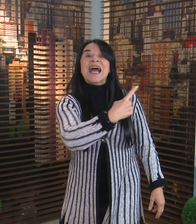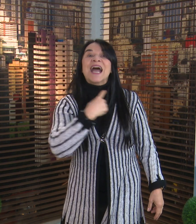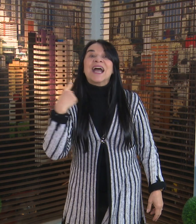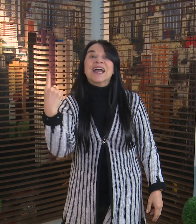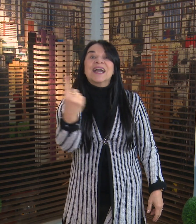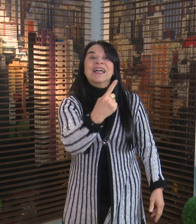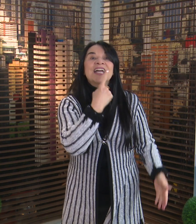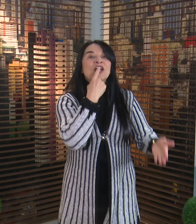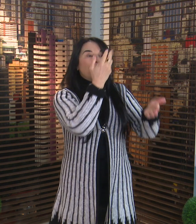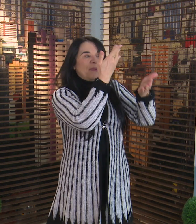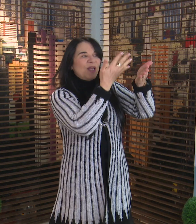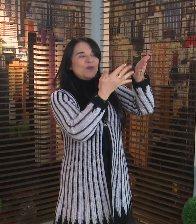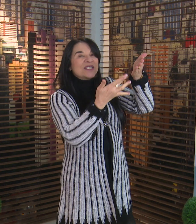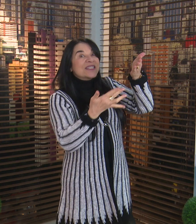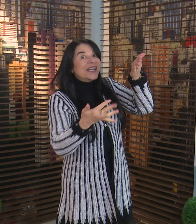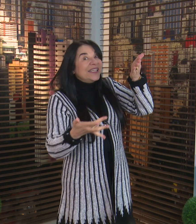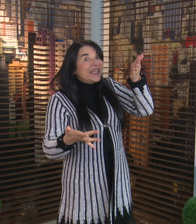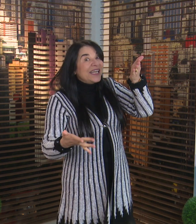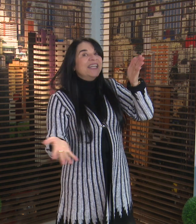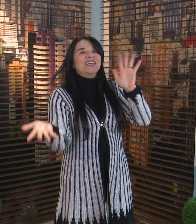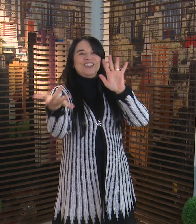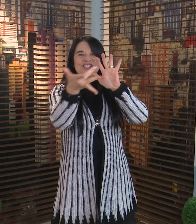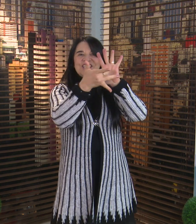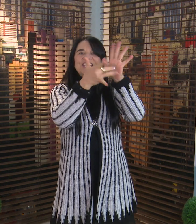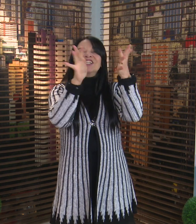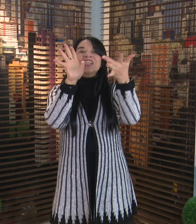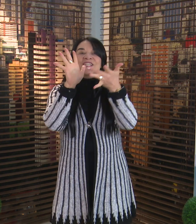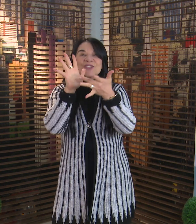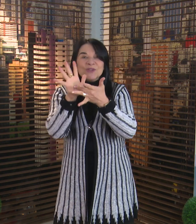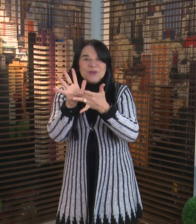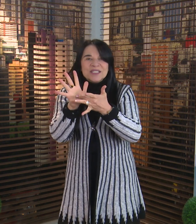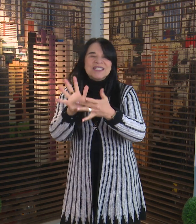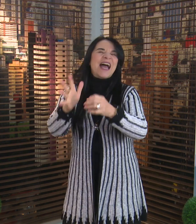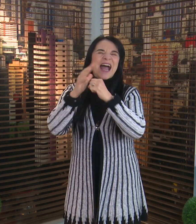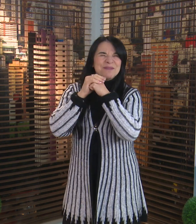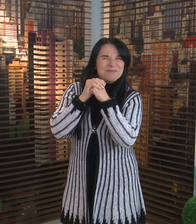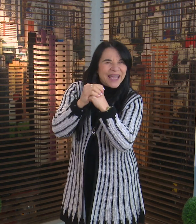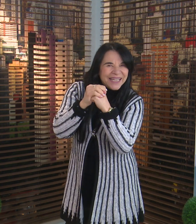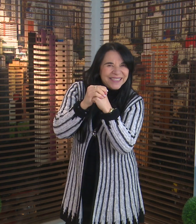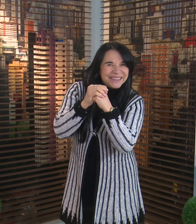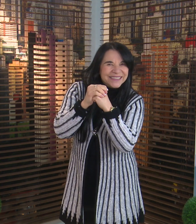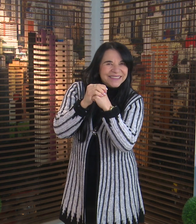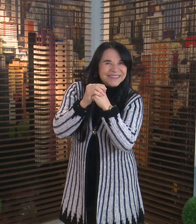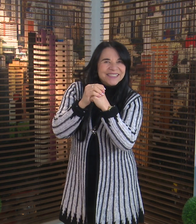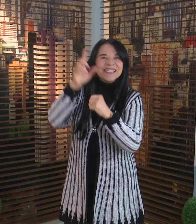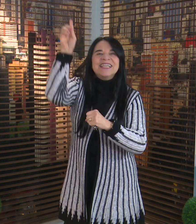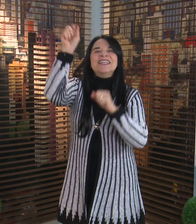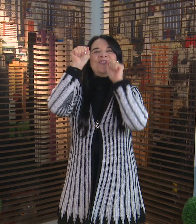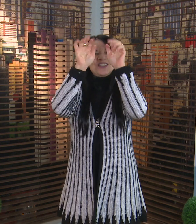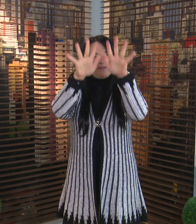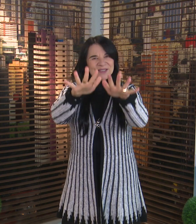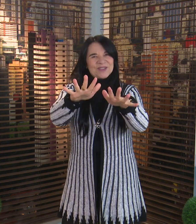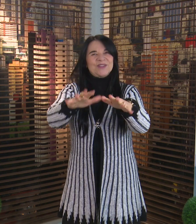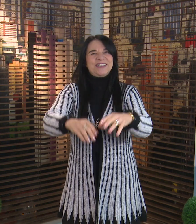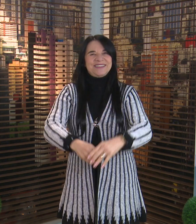nossa, pelo sangue de Jesus. Amém? Que Deus te abençoe.